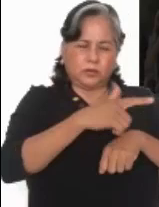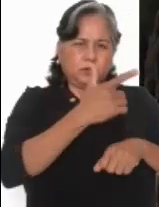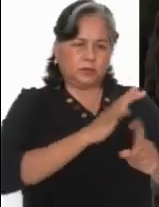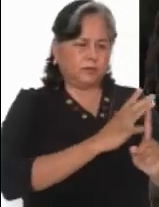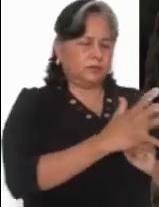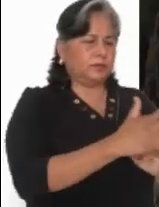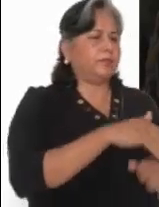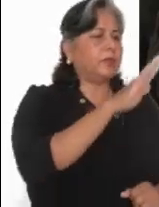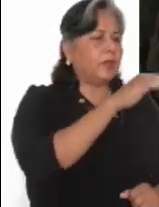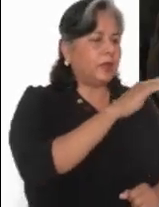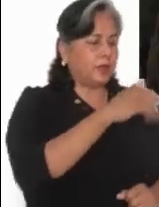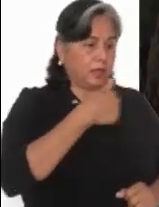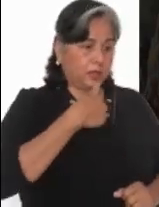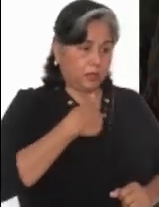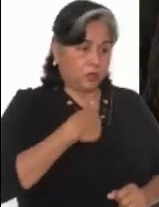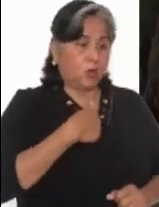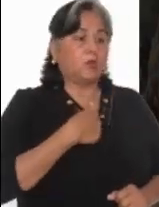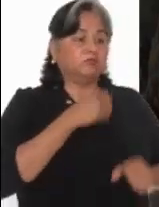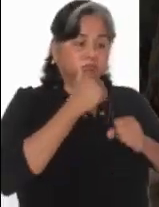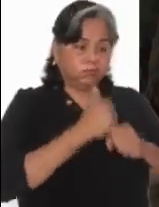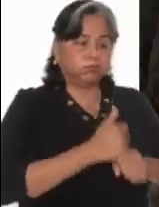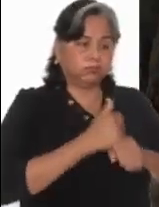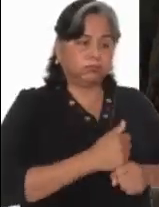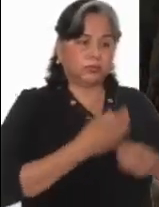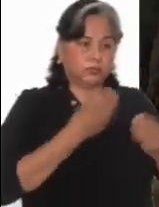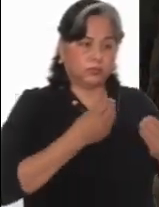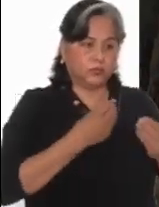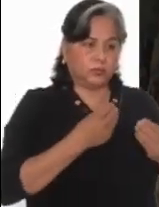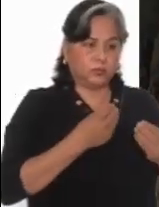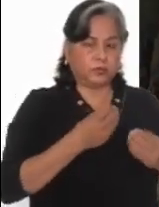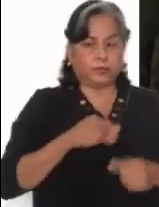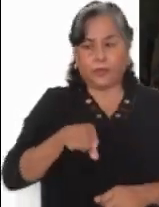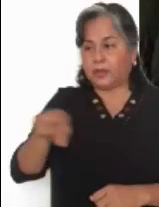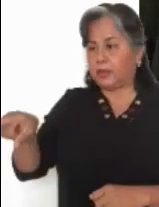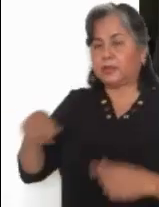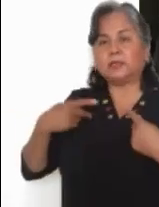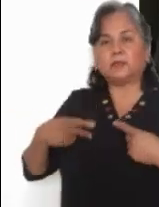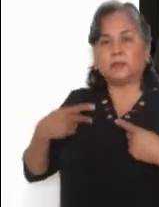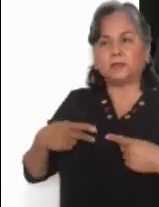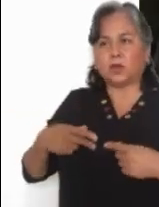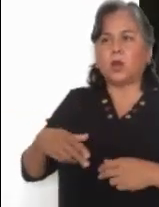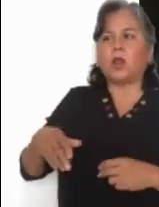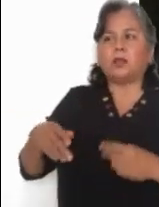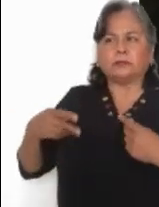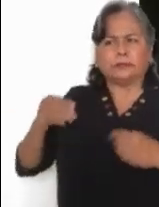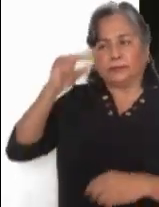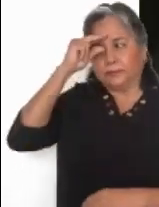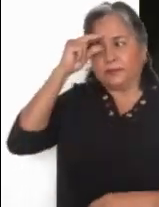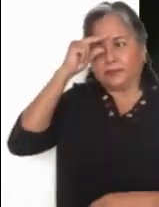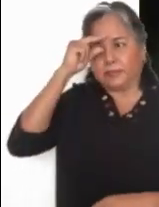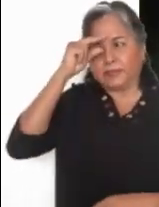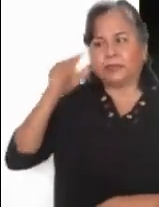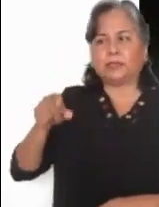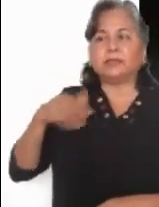discípulos: es necesario que el Hijo del Hombre sufra mucho, que sea rechazado por los ancianos, los sumos sacerdotes y